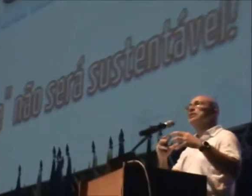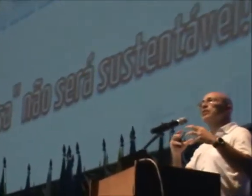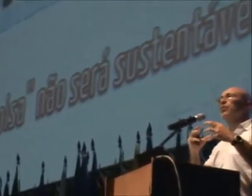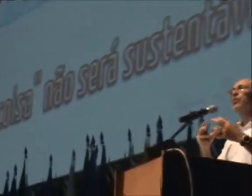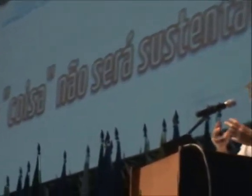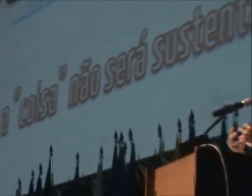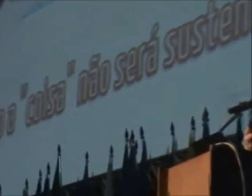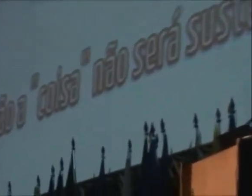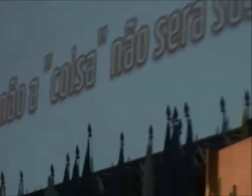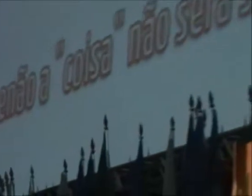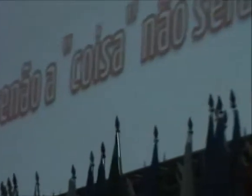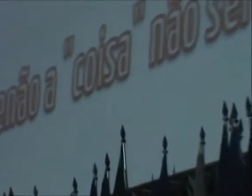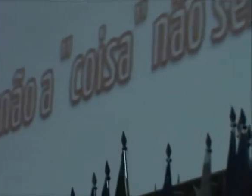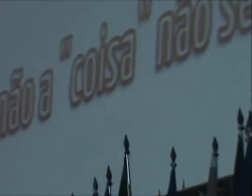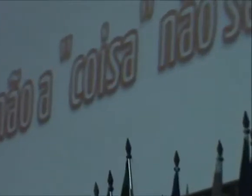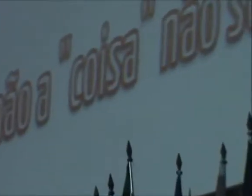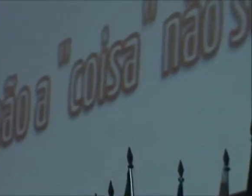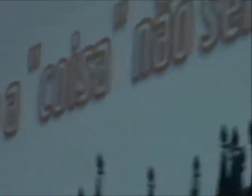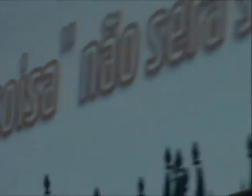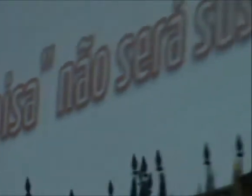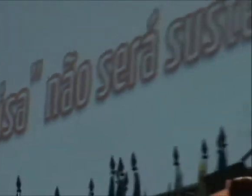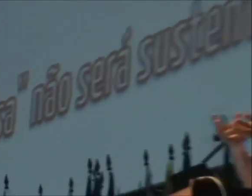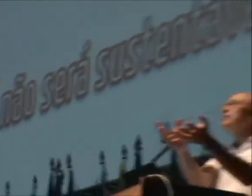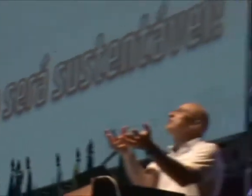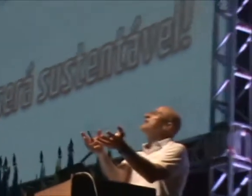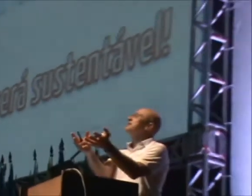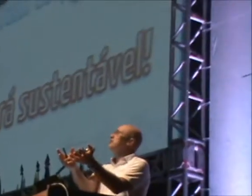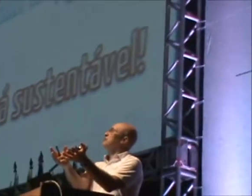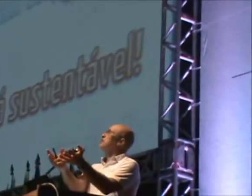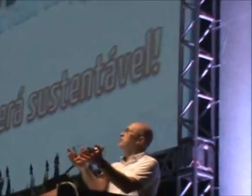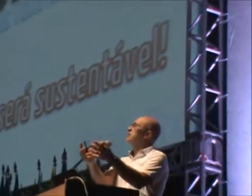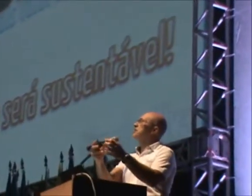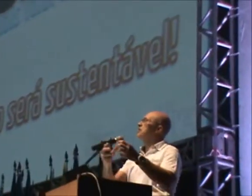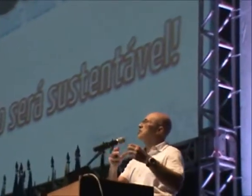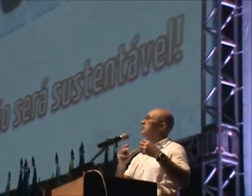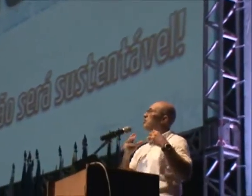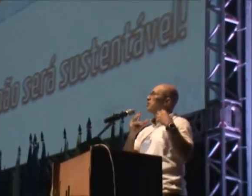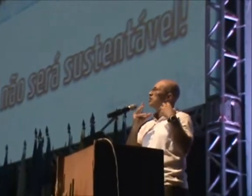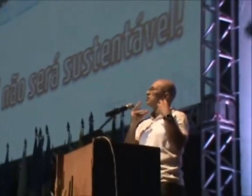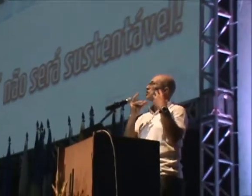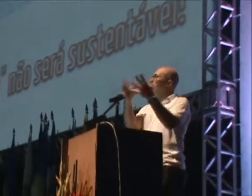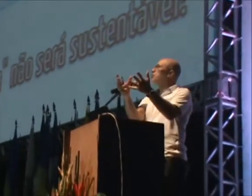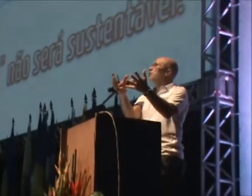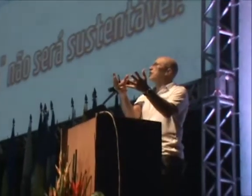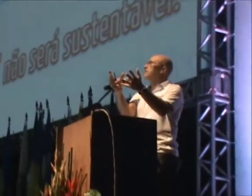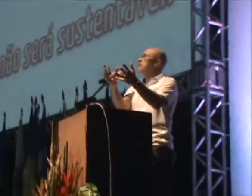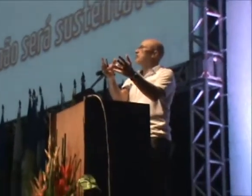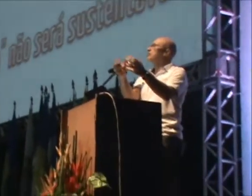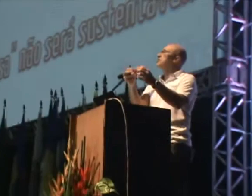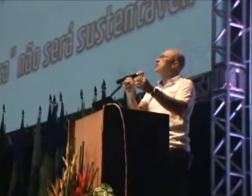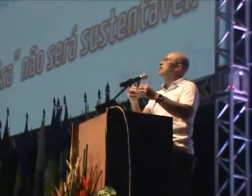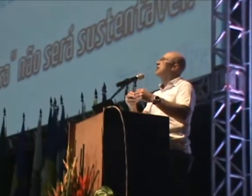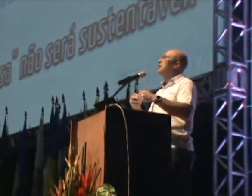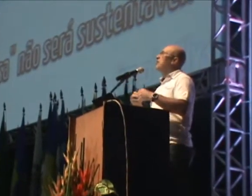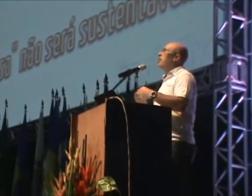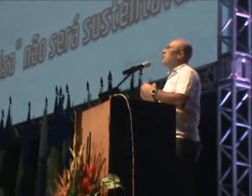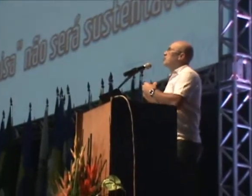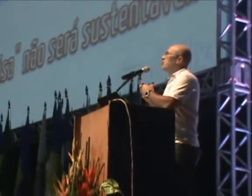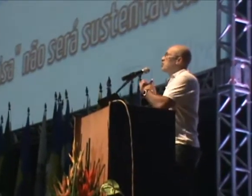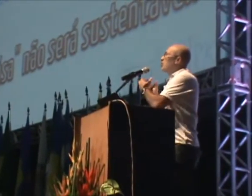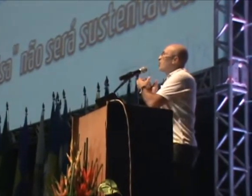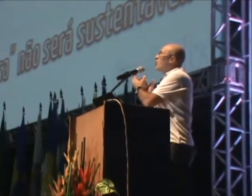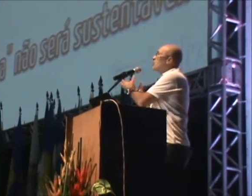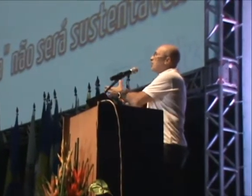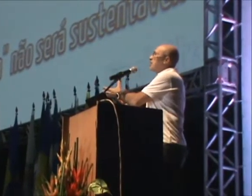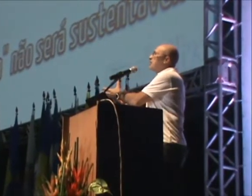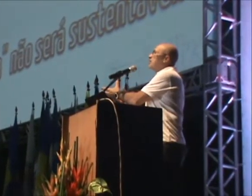controle, de comunicação, para disseminação de informação, onde a gente controlava o que acontecia, para um